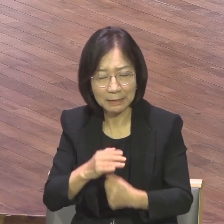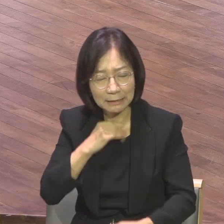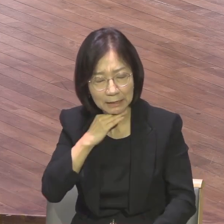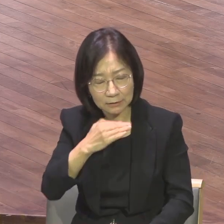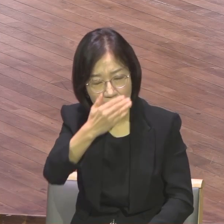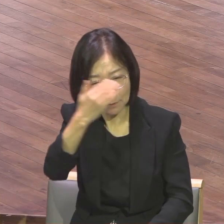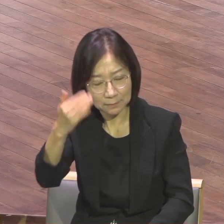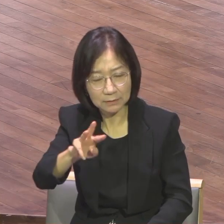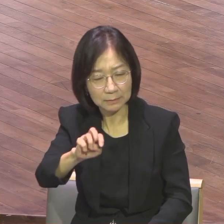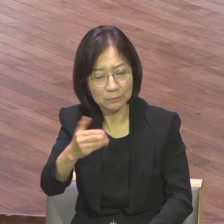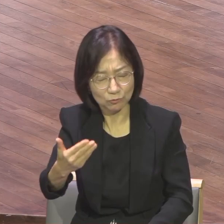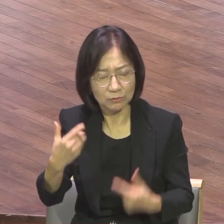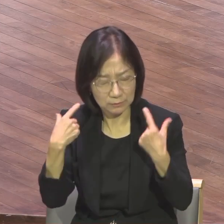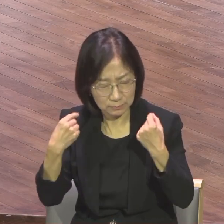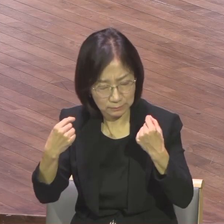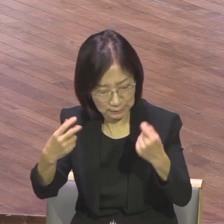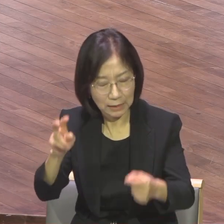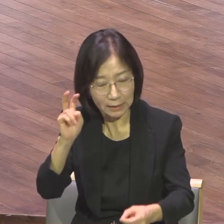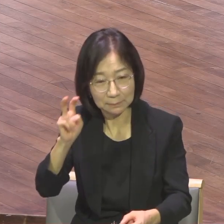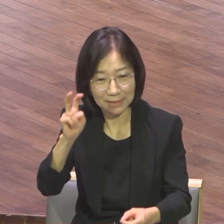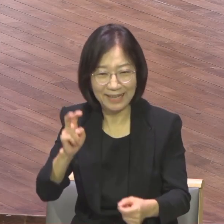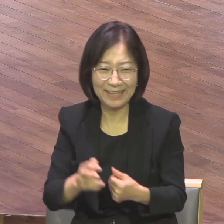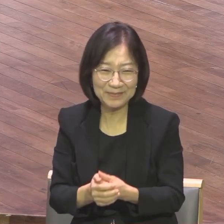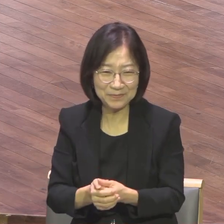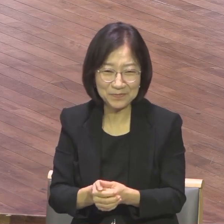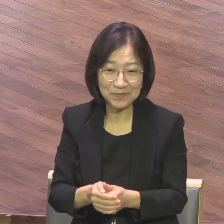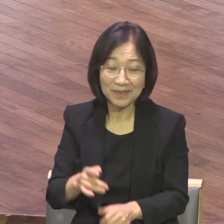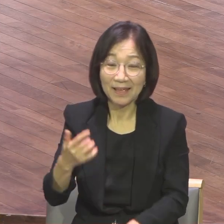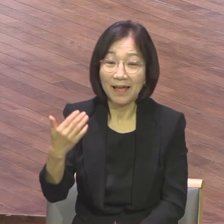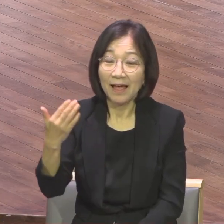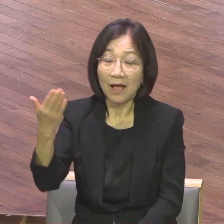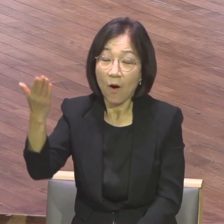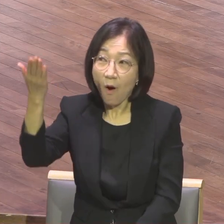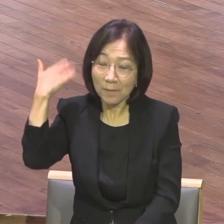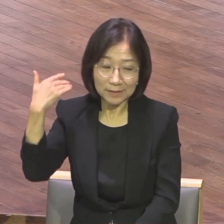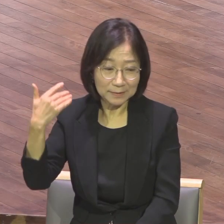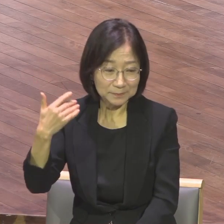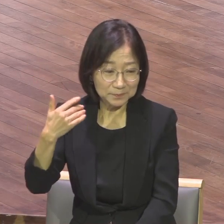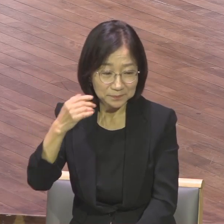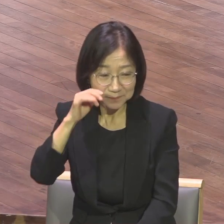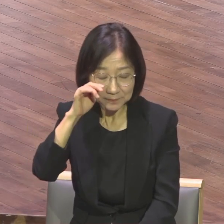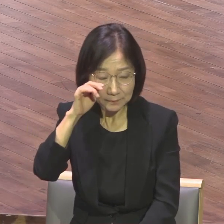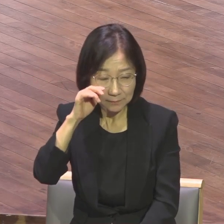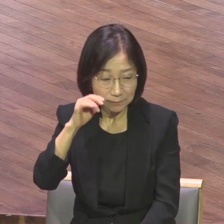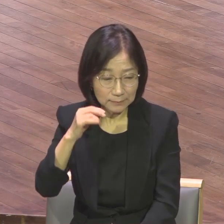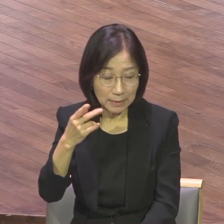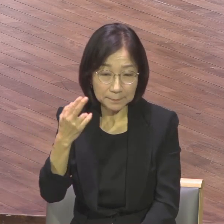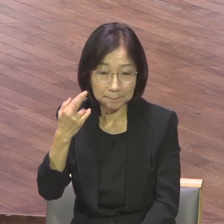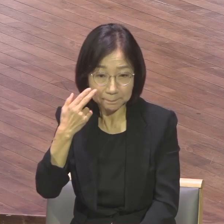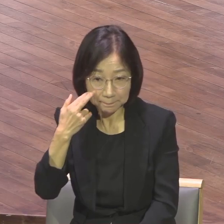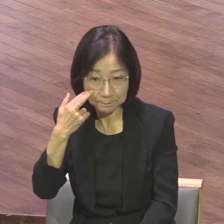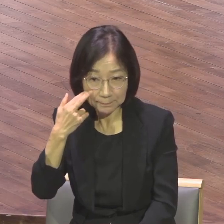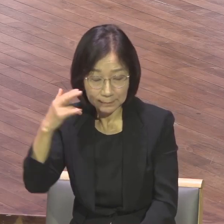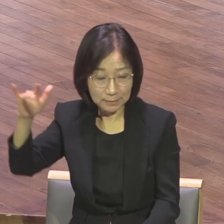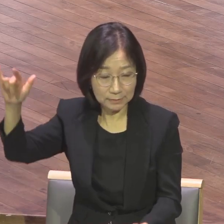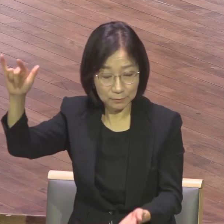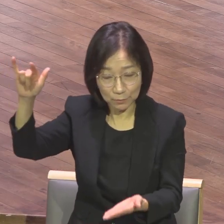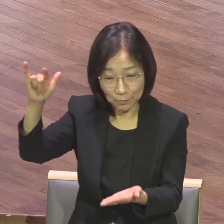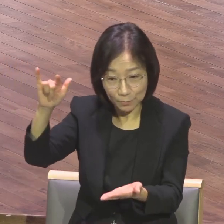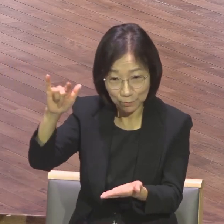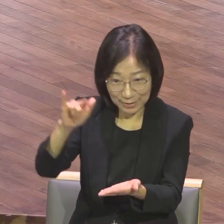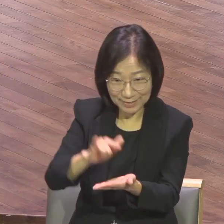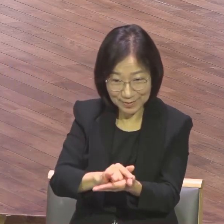그래서 개척할 때 멤버들이 얼마 전에 미국에서 왔어요. 넥타이를 하나 다 사가 와가지고